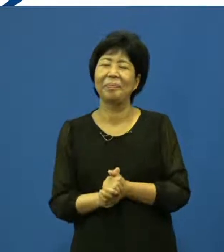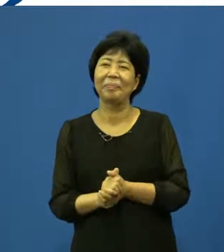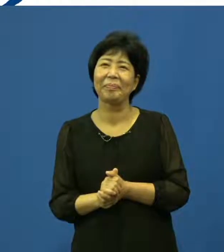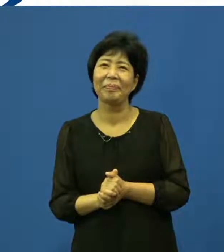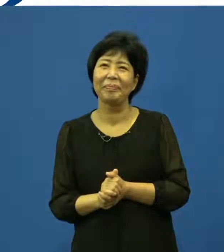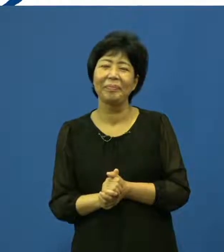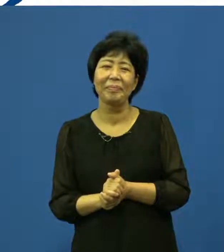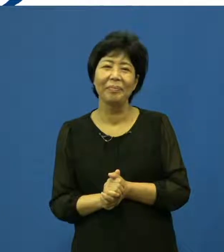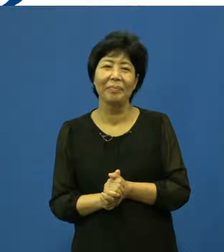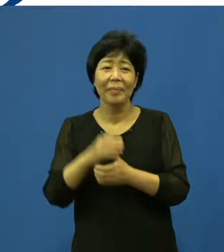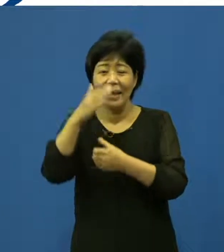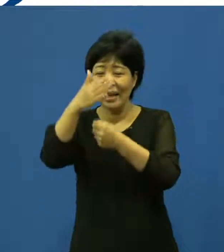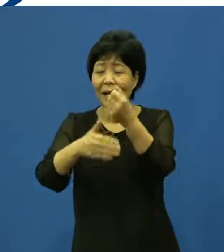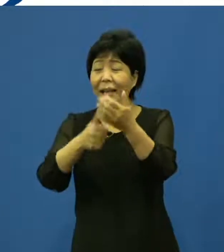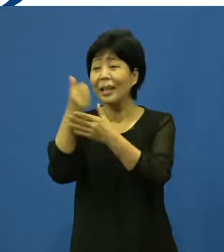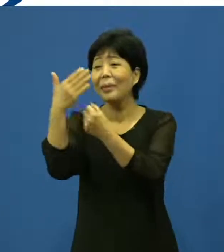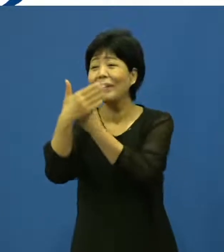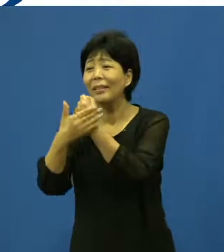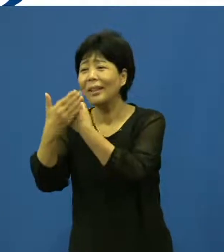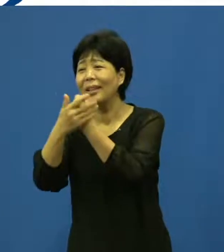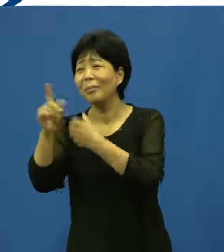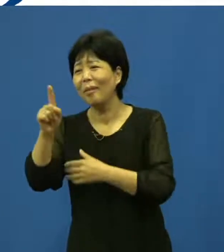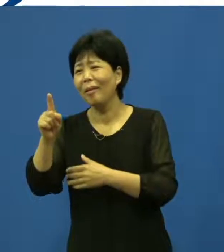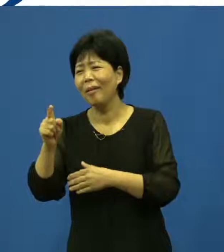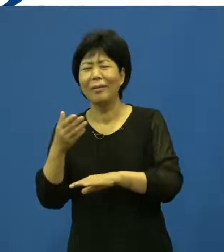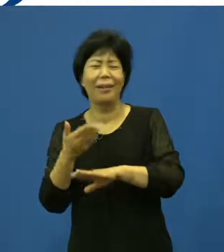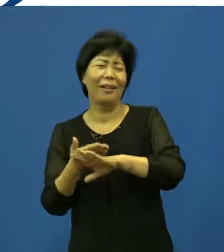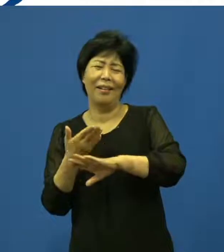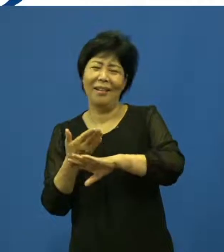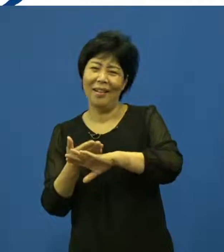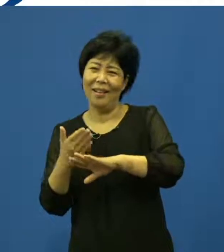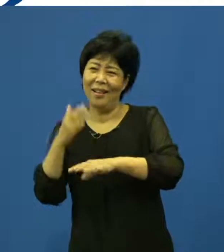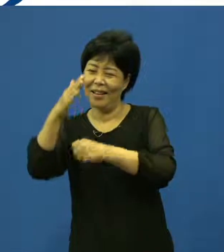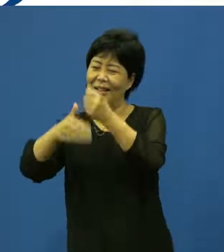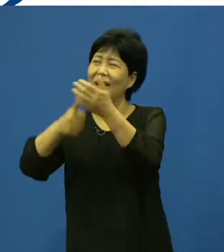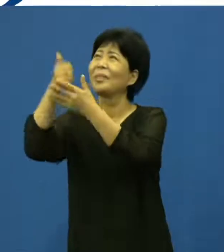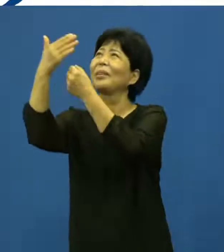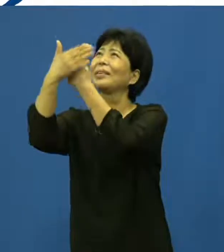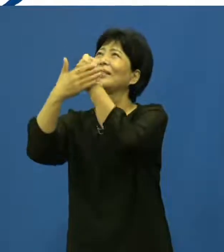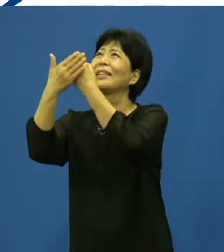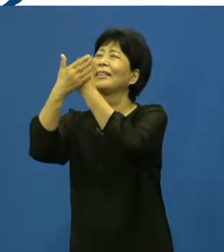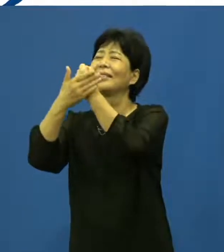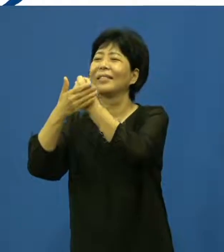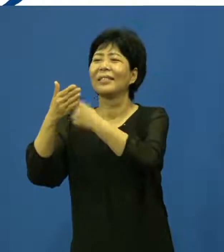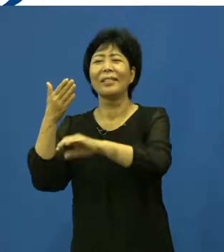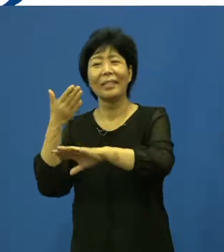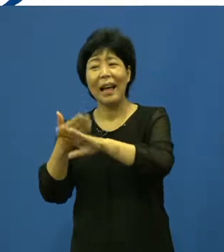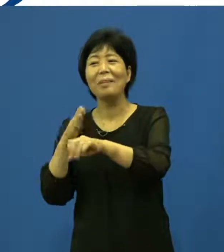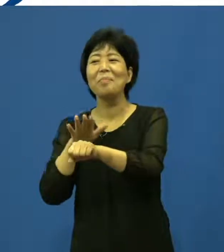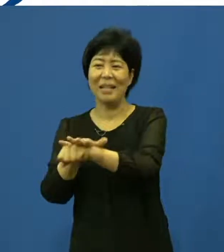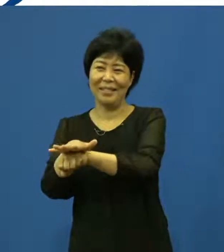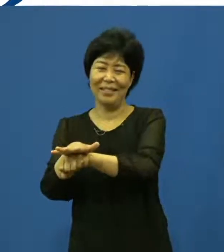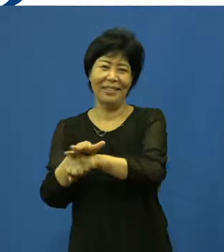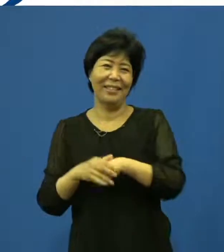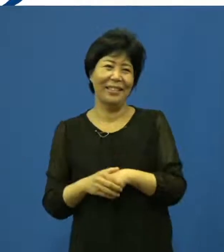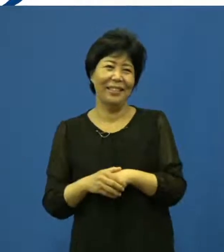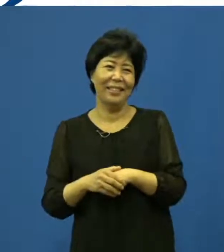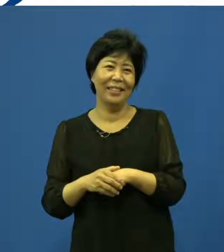그러나 여러분 하나님의 은혜는 달라요. 하나님의 은혜는 전혀 다른 방식이에요. 참